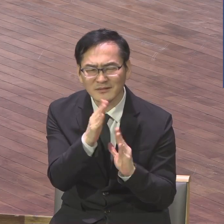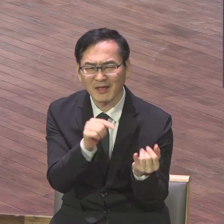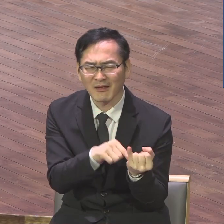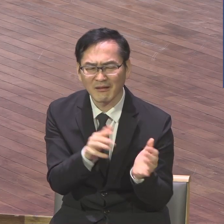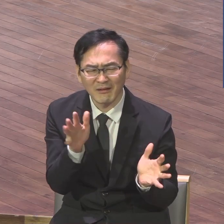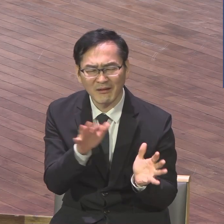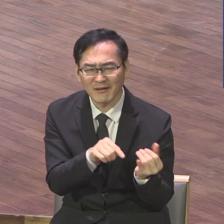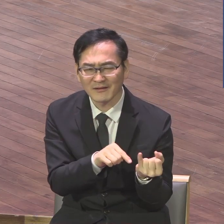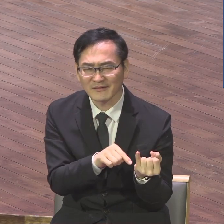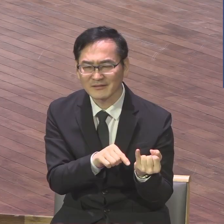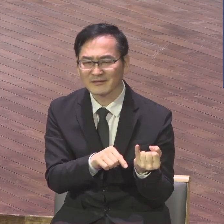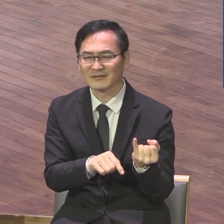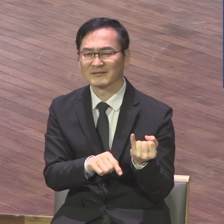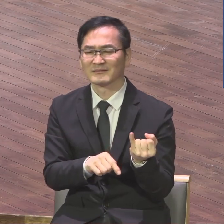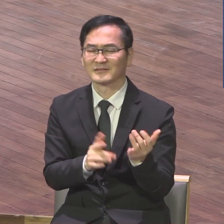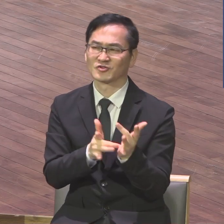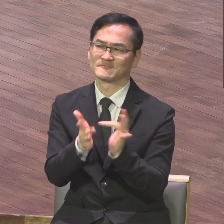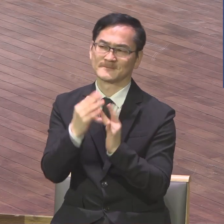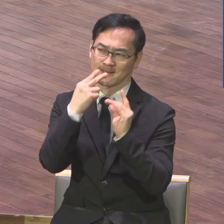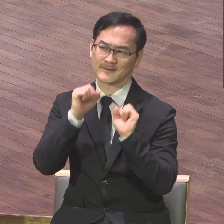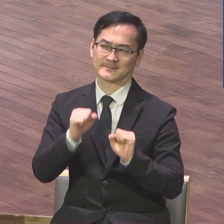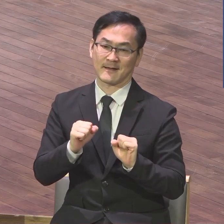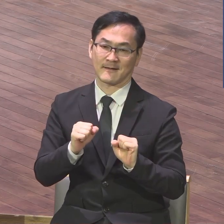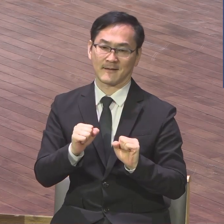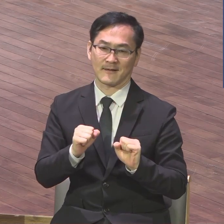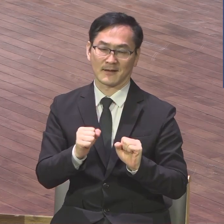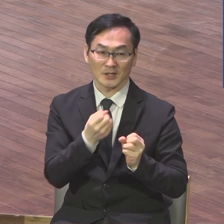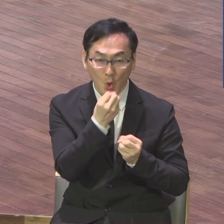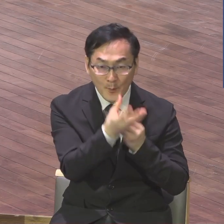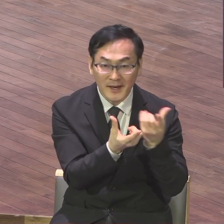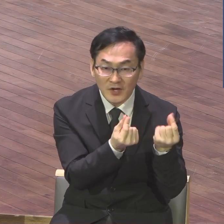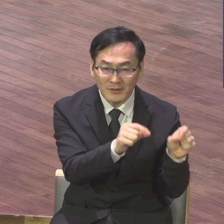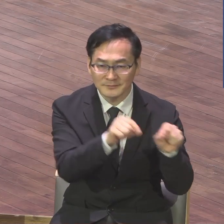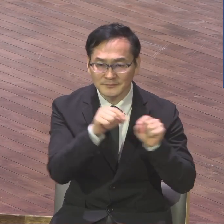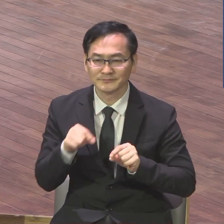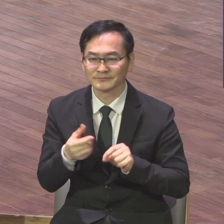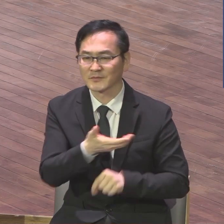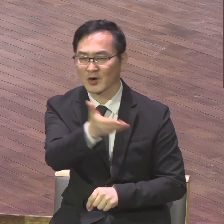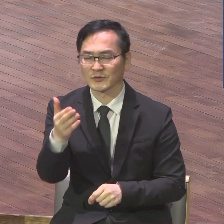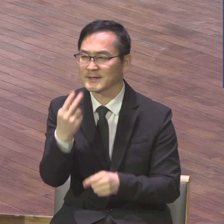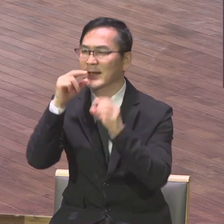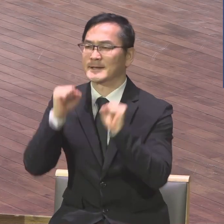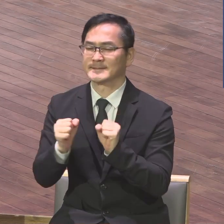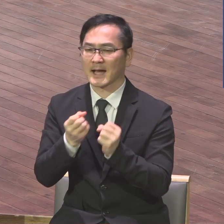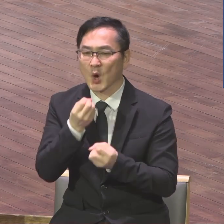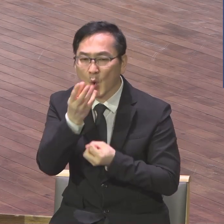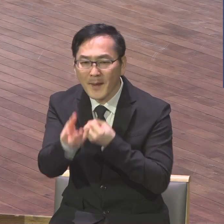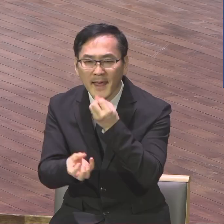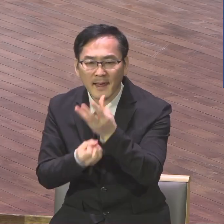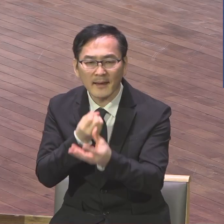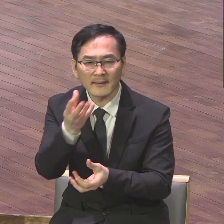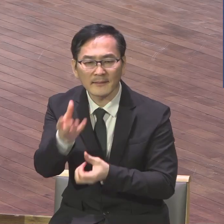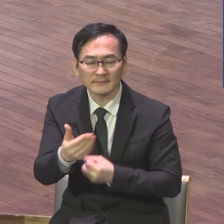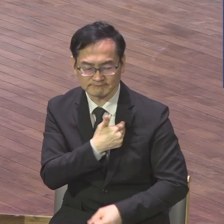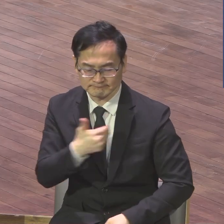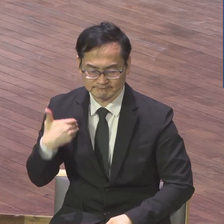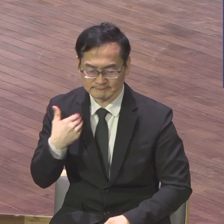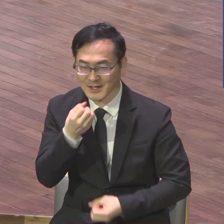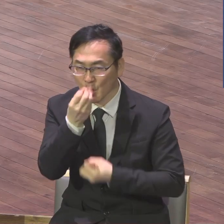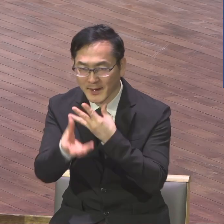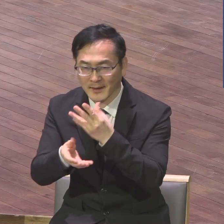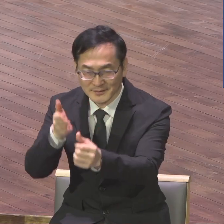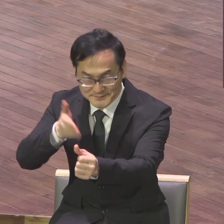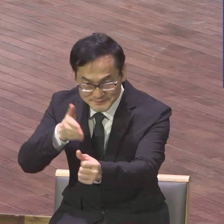생활 속에 늘 함께 살아 계신다는 고백을 당당하게 할 수 있기를